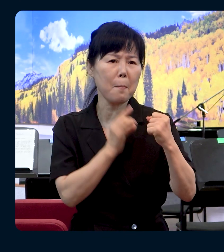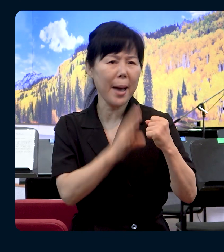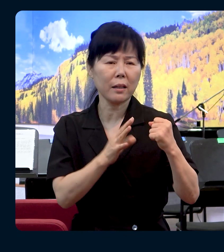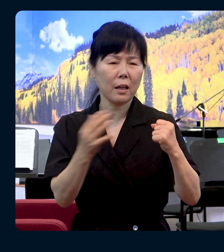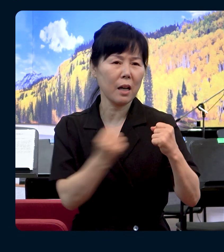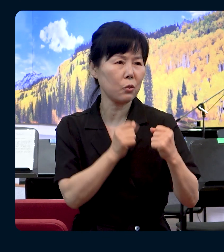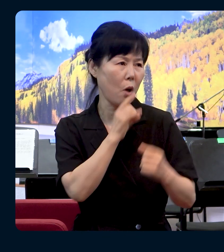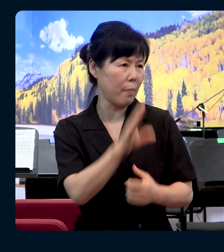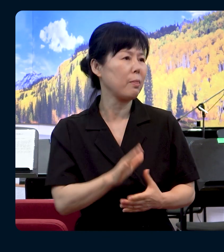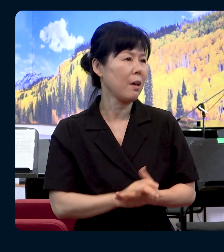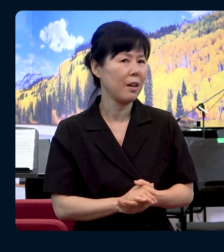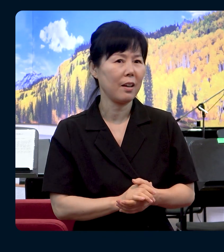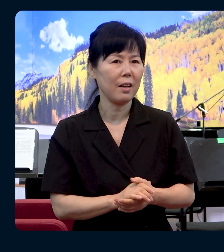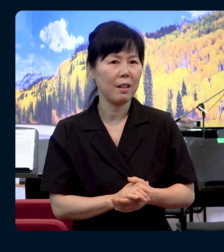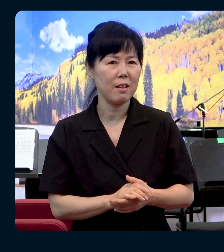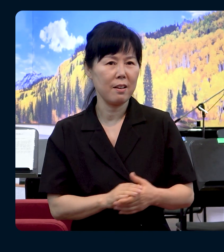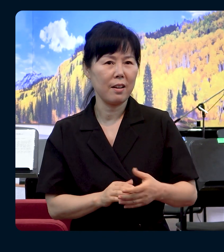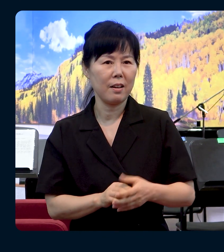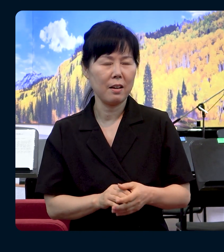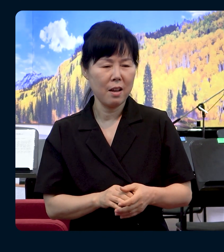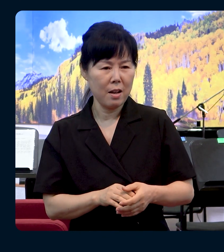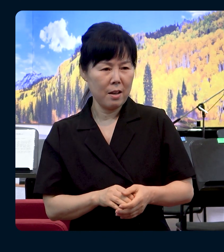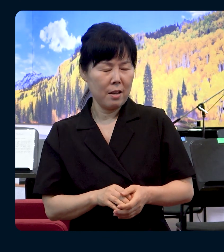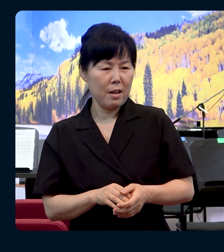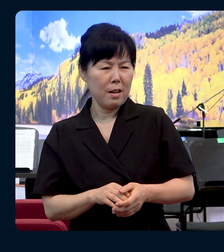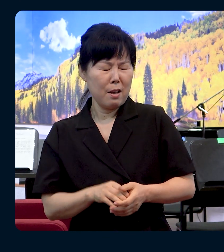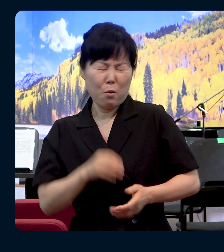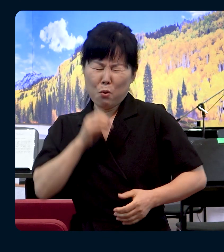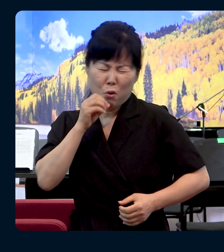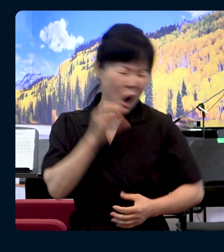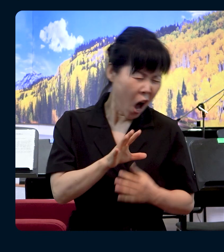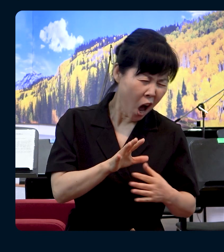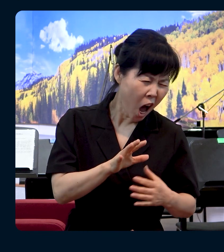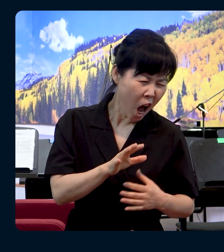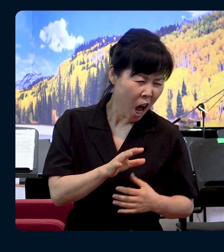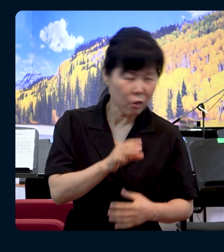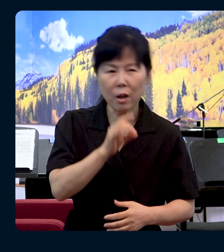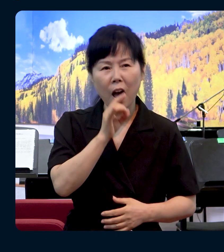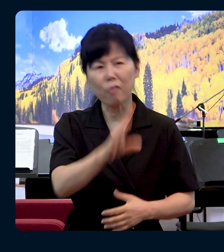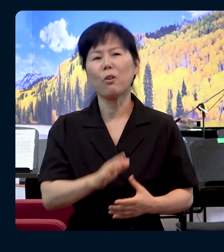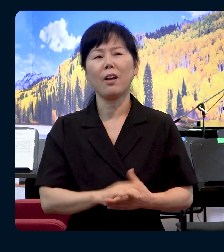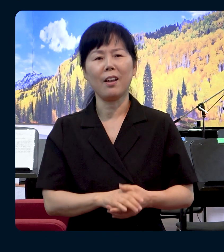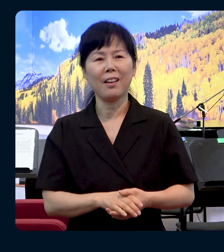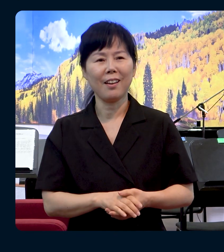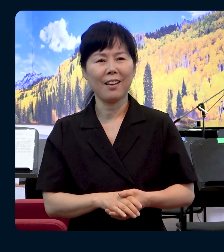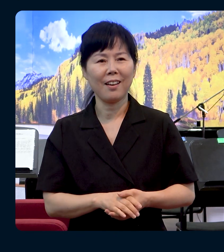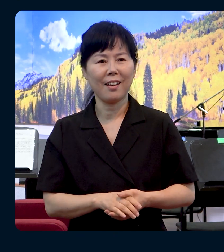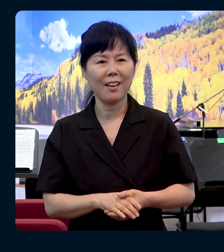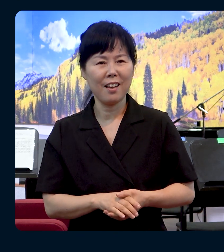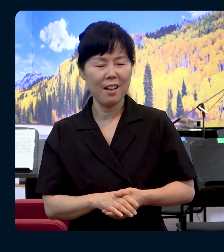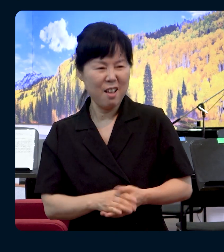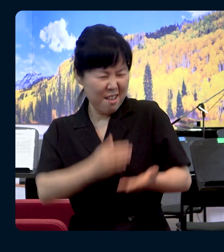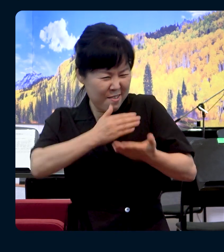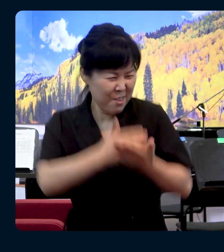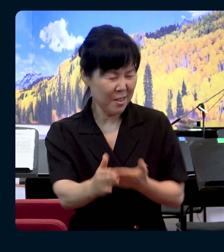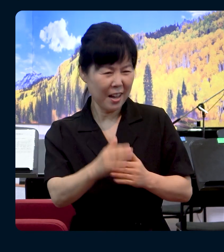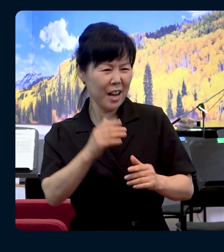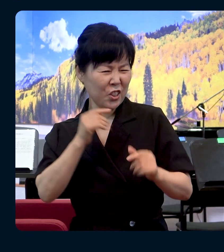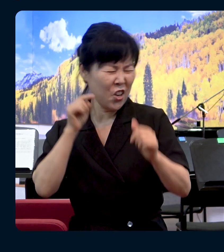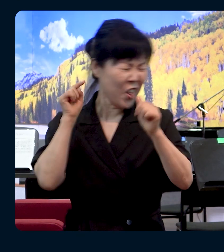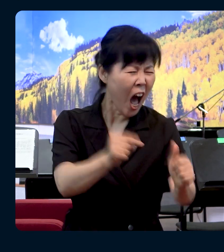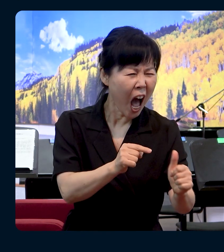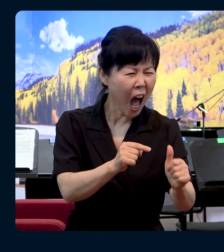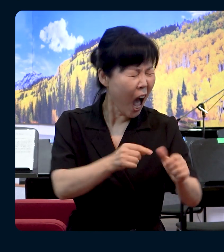사탄을 물러가라 된 소리를 내도 사탄은 안 떠납니다. 떠나갈지어다. 근데 그대로